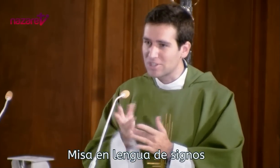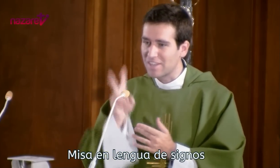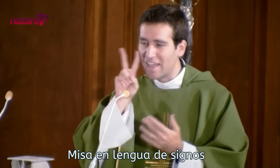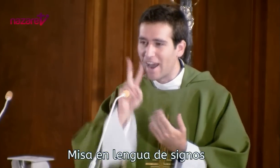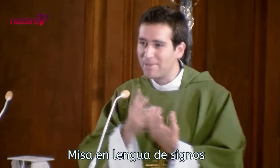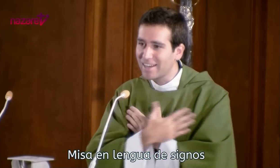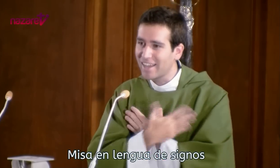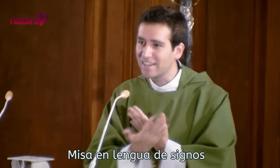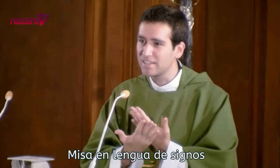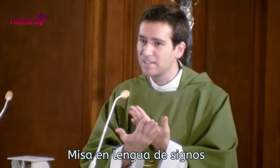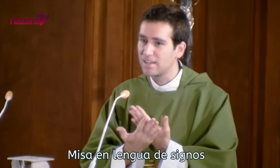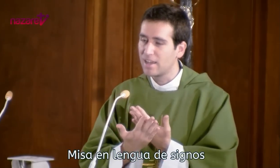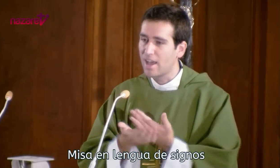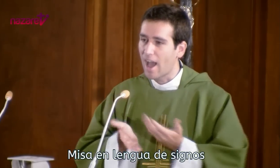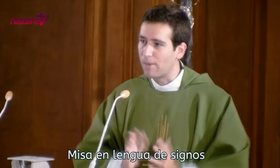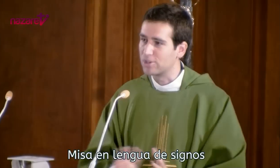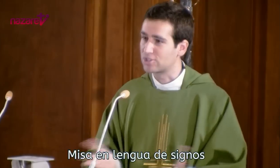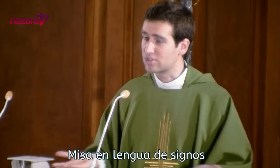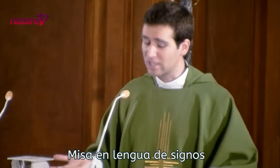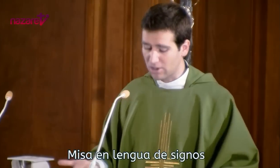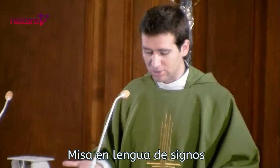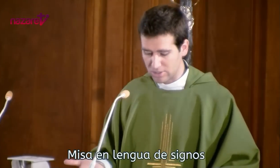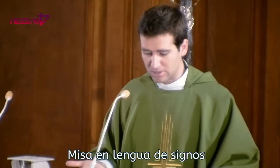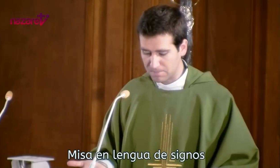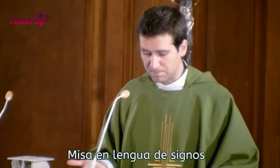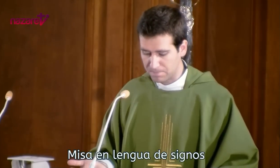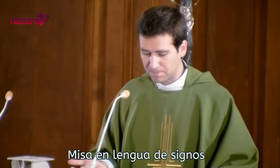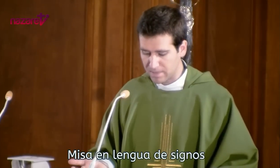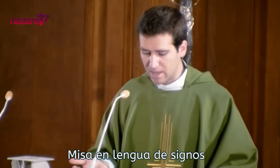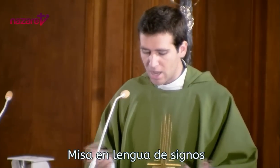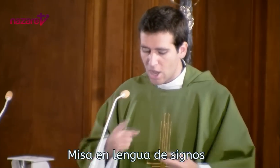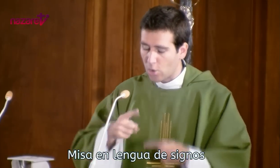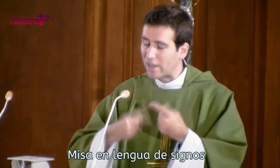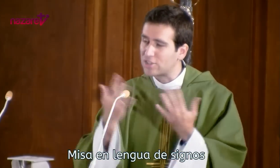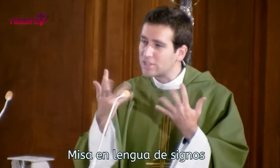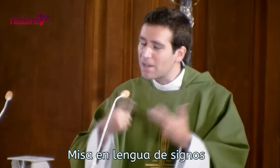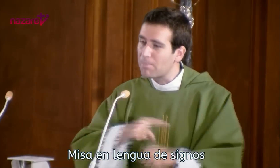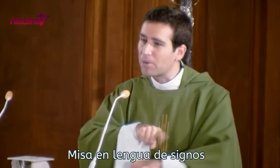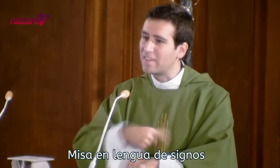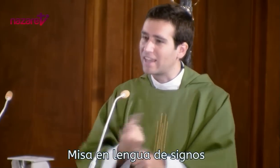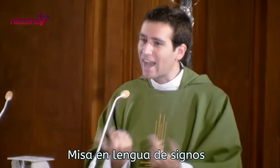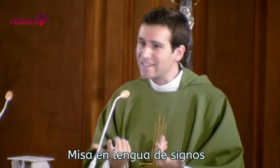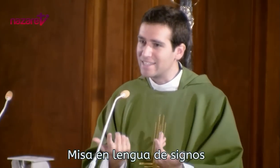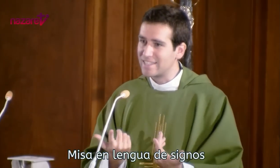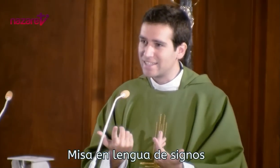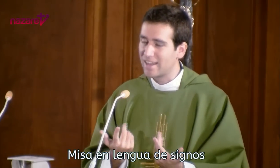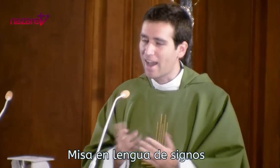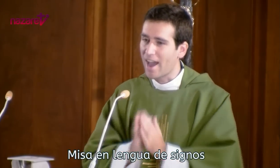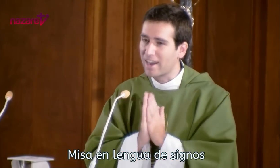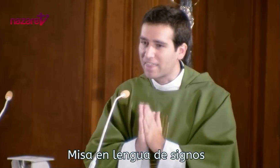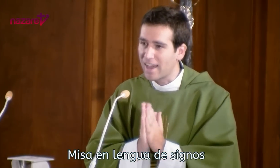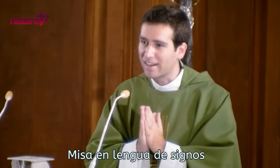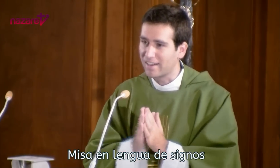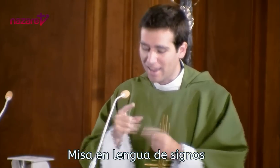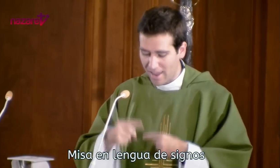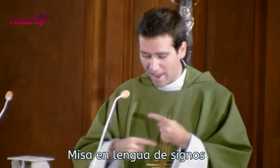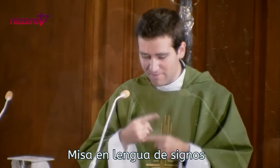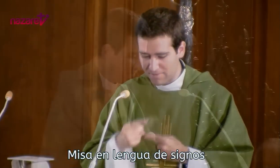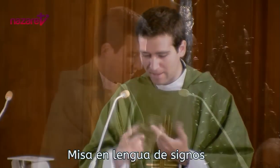de la Virgen, a vuestros hijos? ¿Cuánto tiempo dedicáis a rezar en